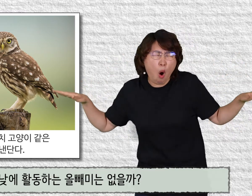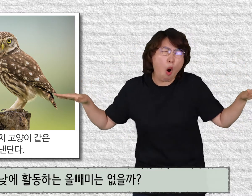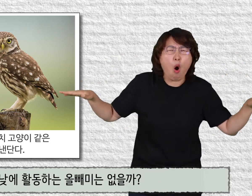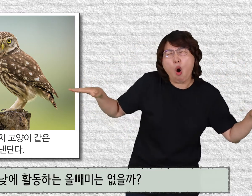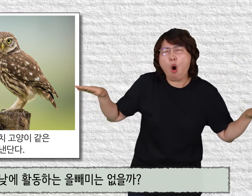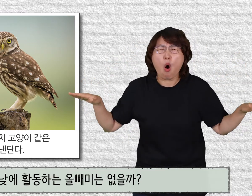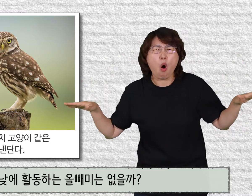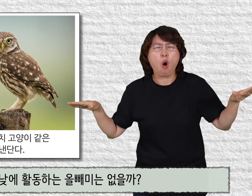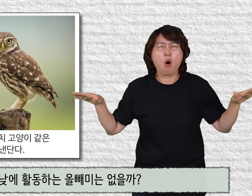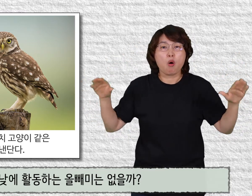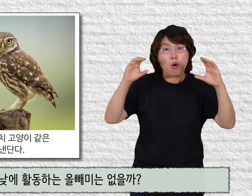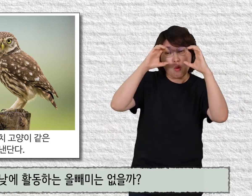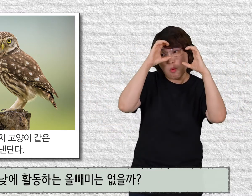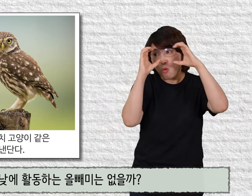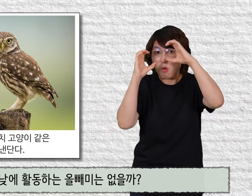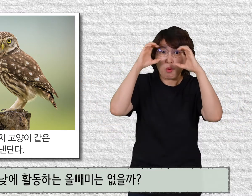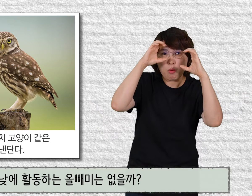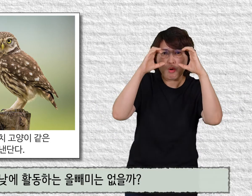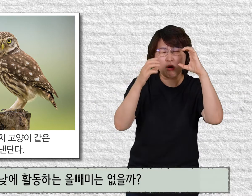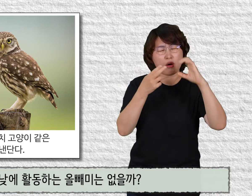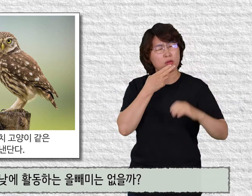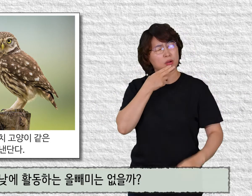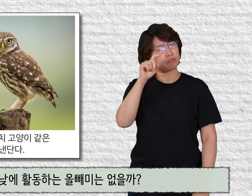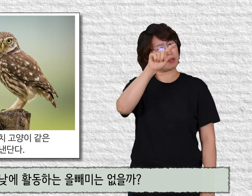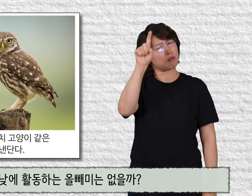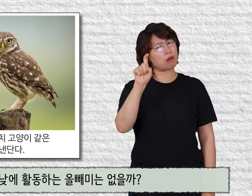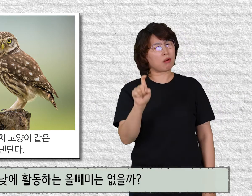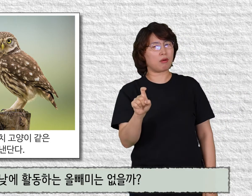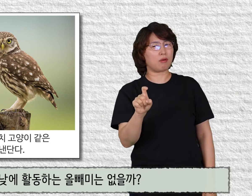낮에 활동하는 올빼미는 없을까?